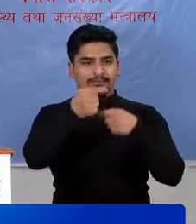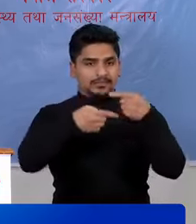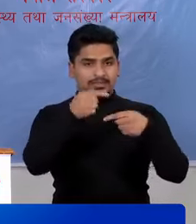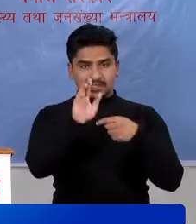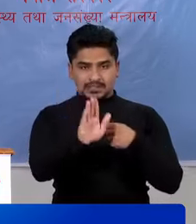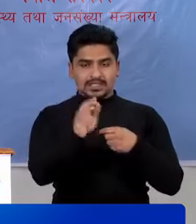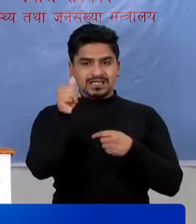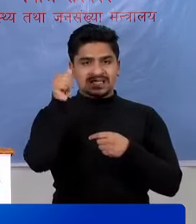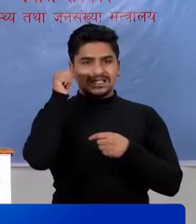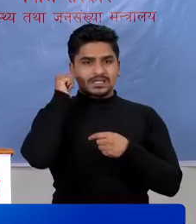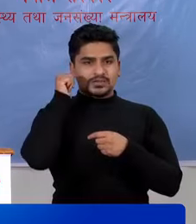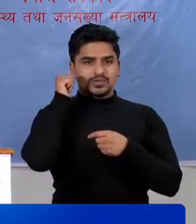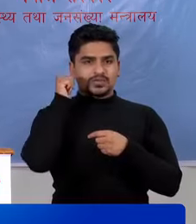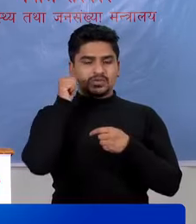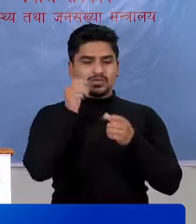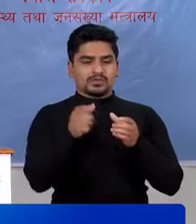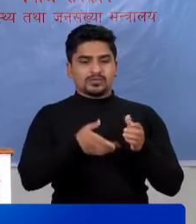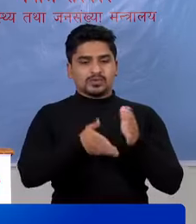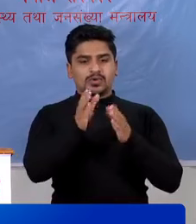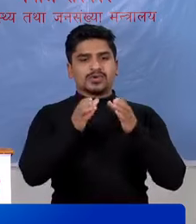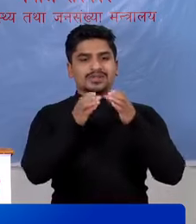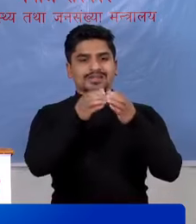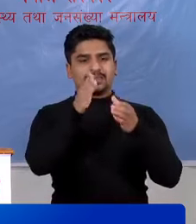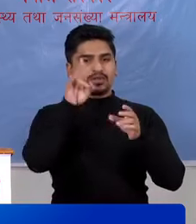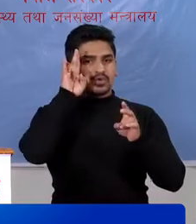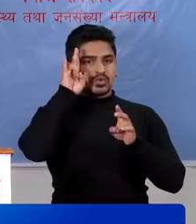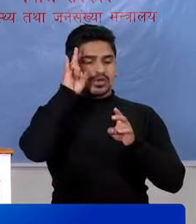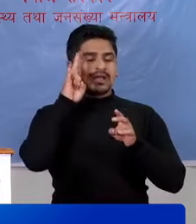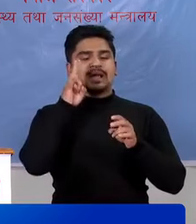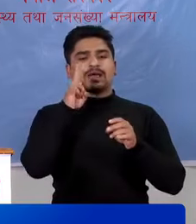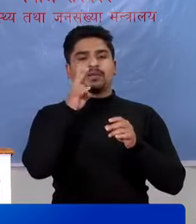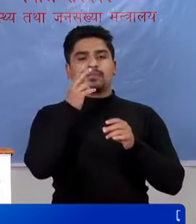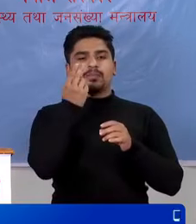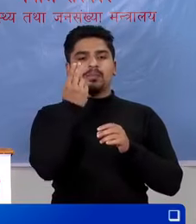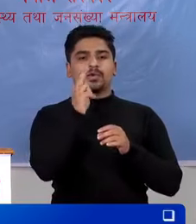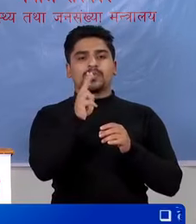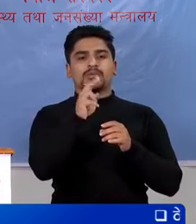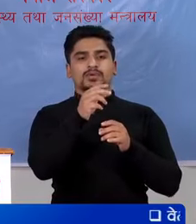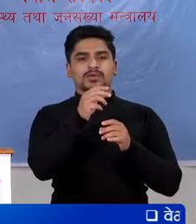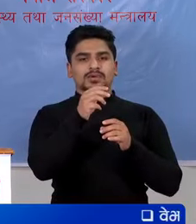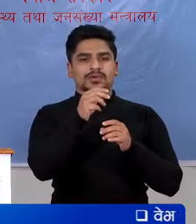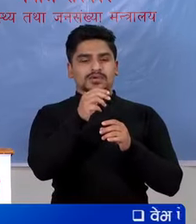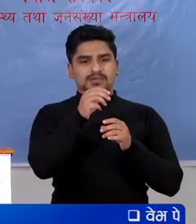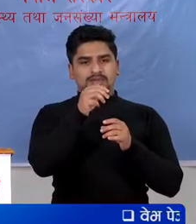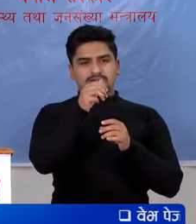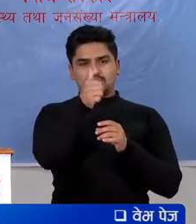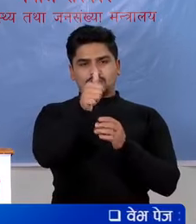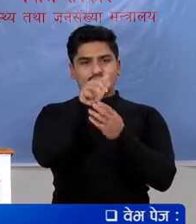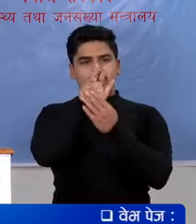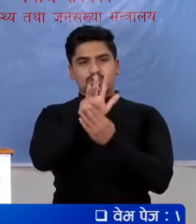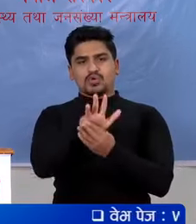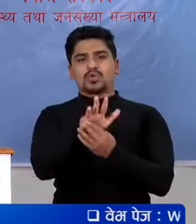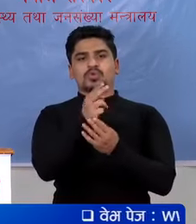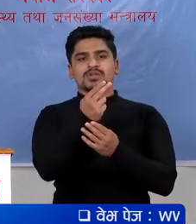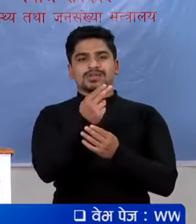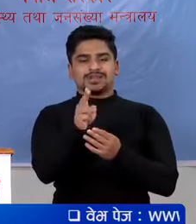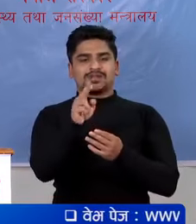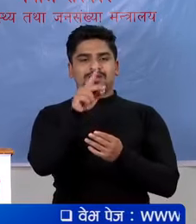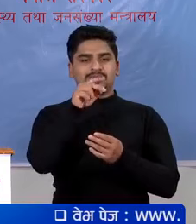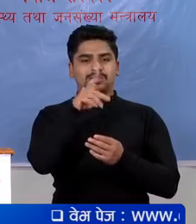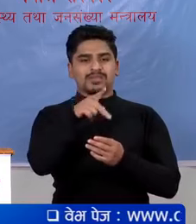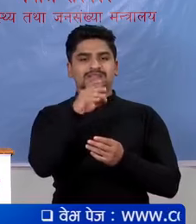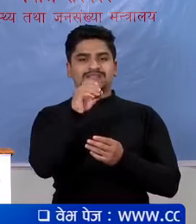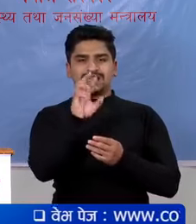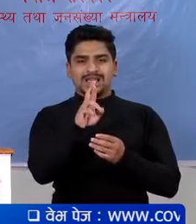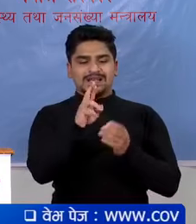रहेको छा रहे हीजो गएको टोलीले संकास्पद रहेका उन सहत्तरी जानाको आठी PCR